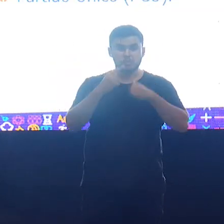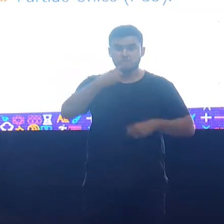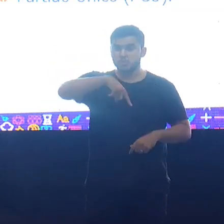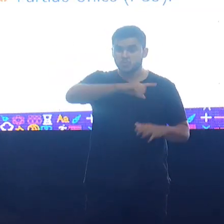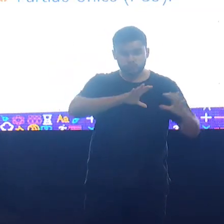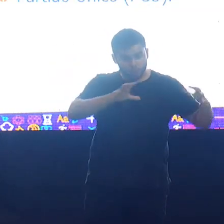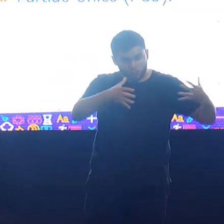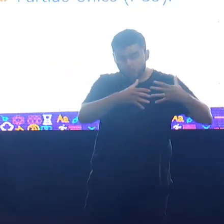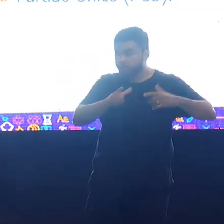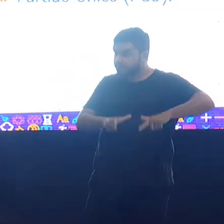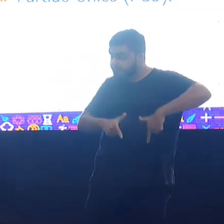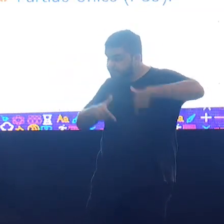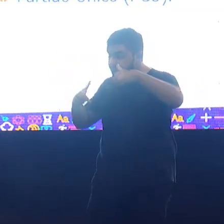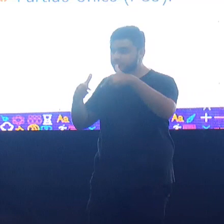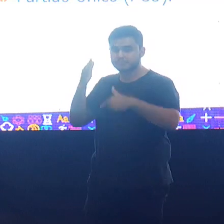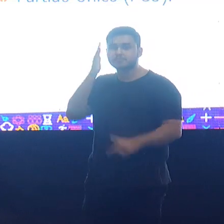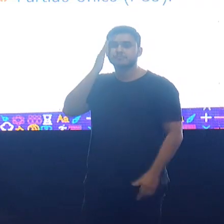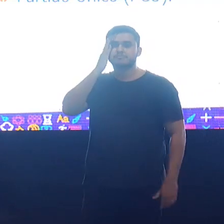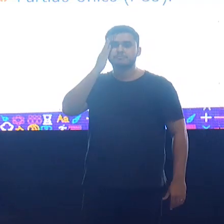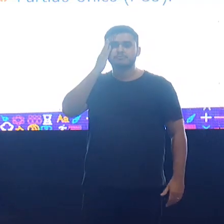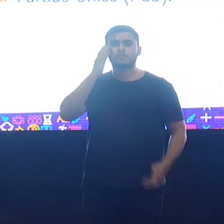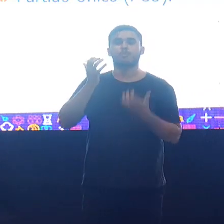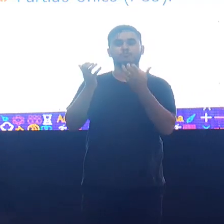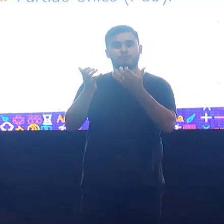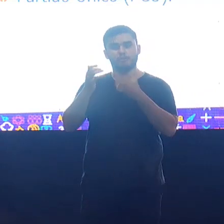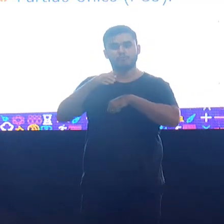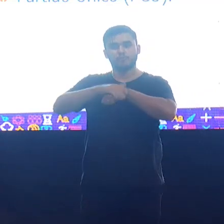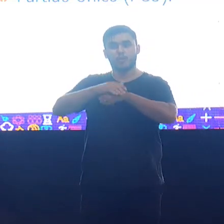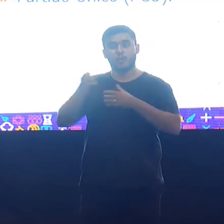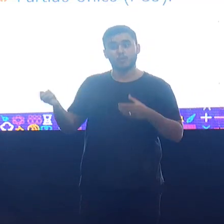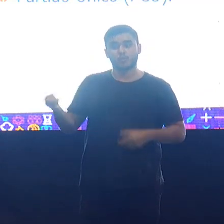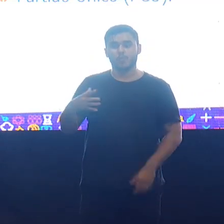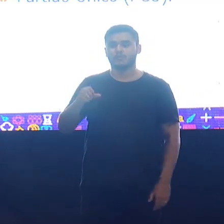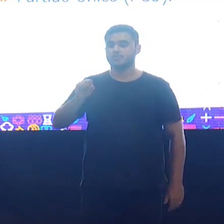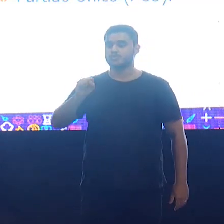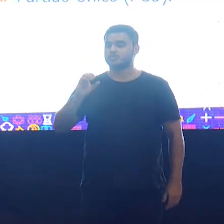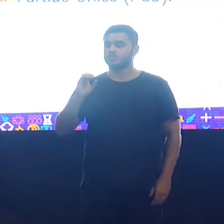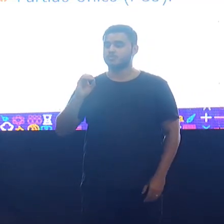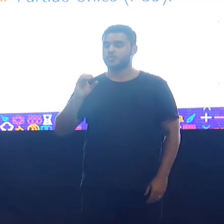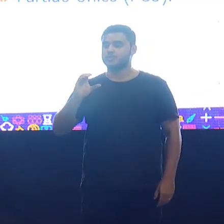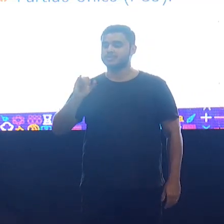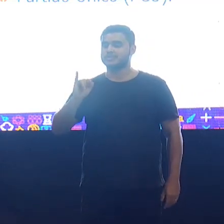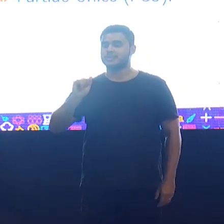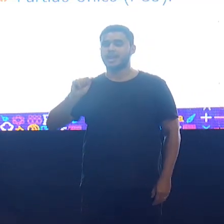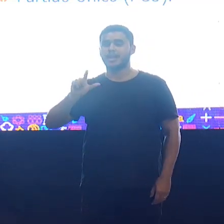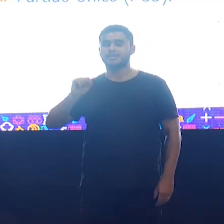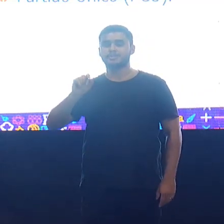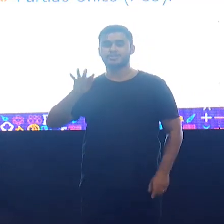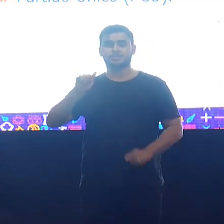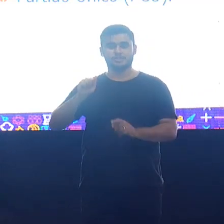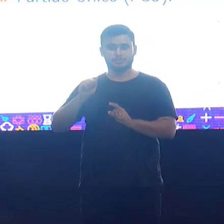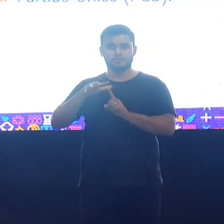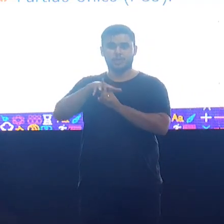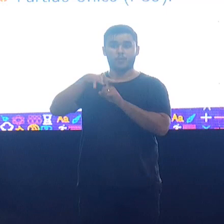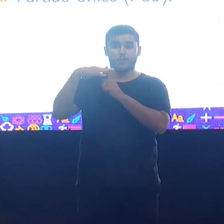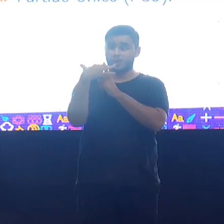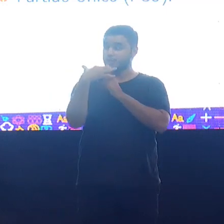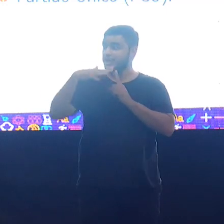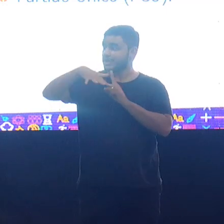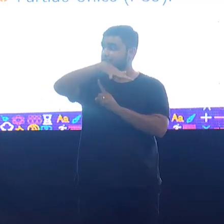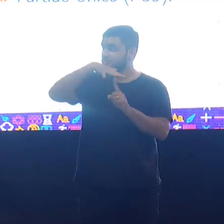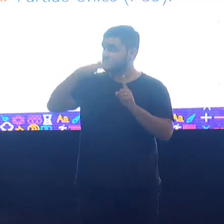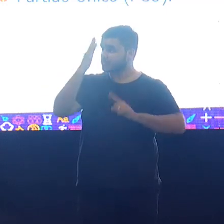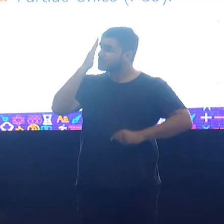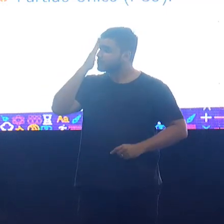O Estado socialista. Qual é a diferença entre o Estado capitalista e o Estado socialista? No capitalismo, o